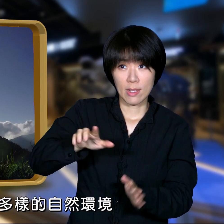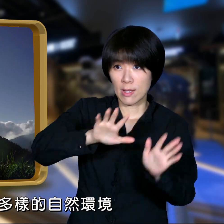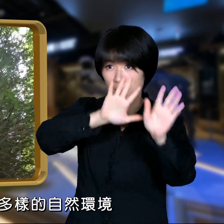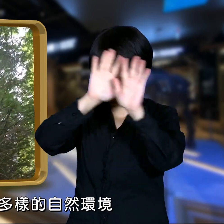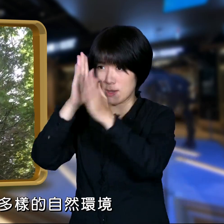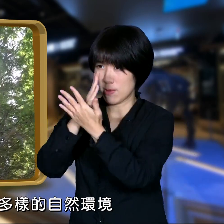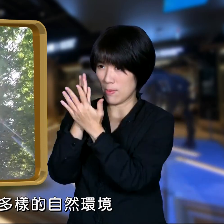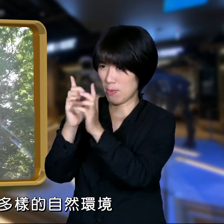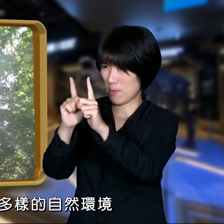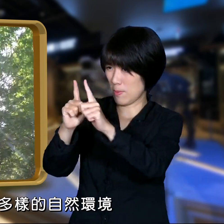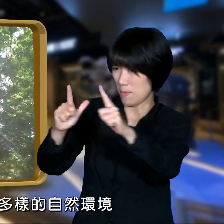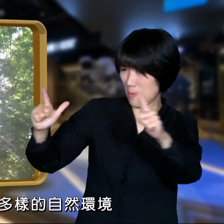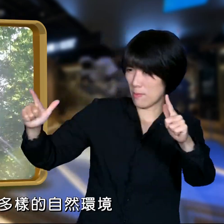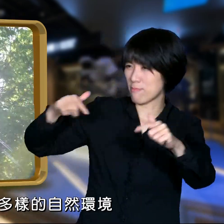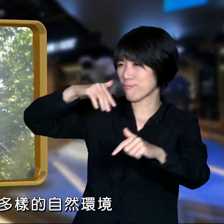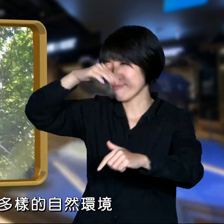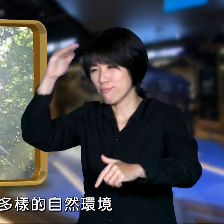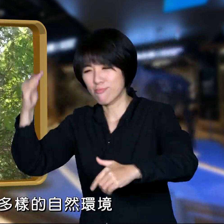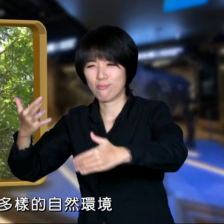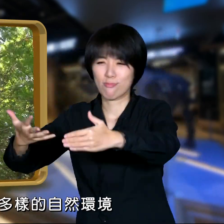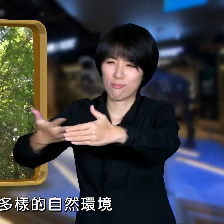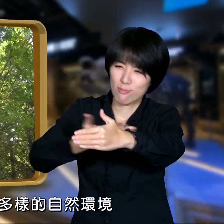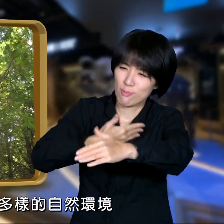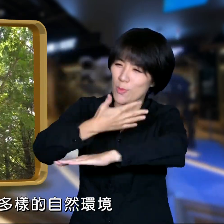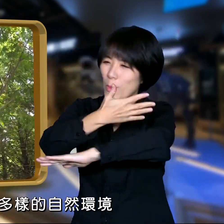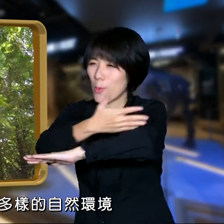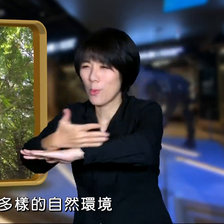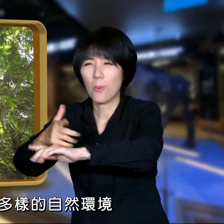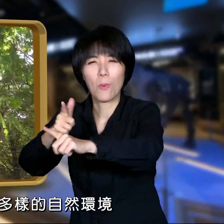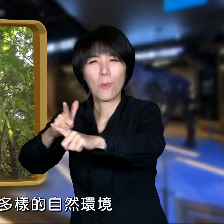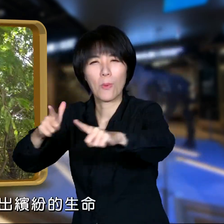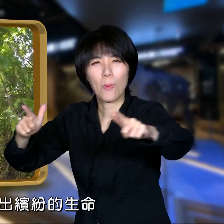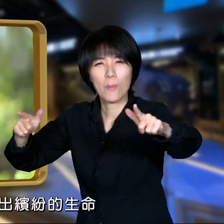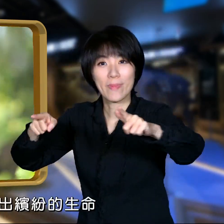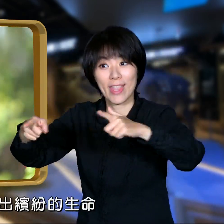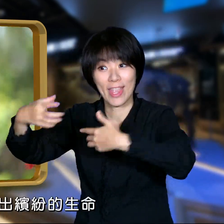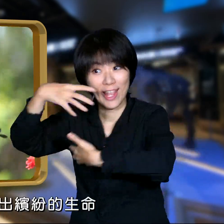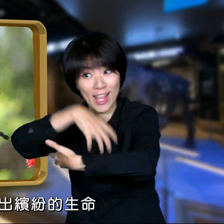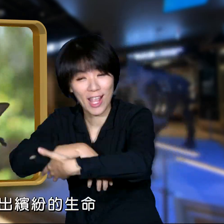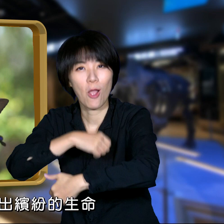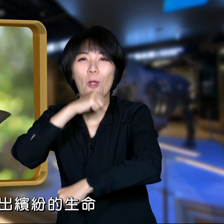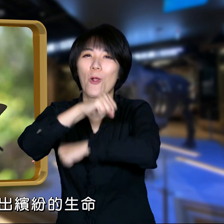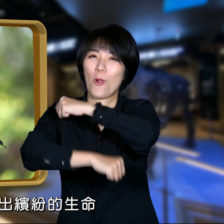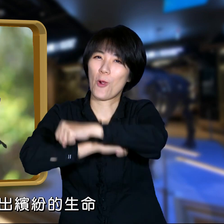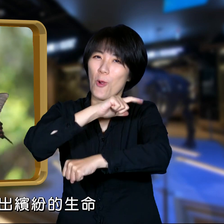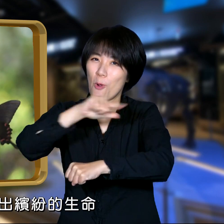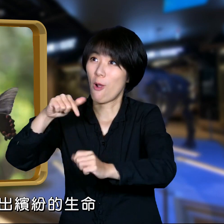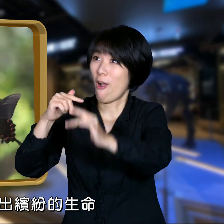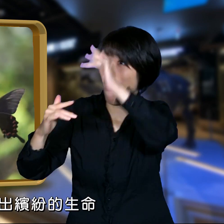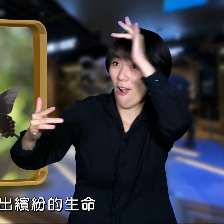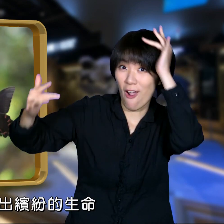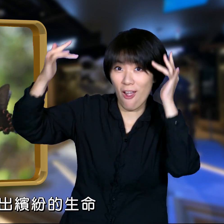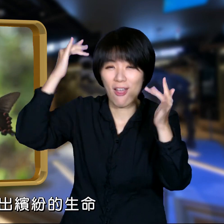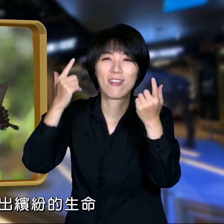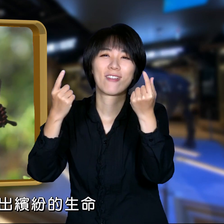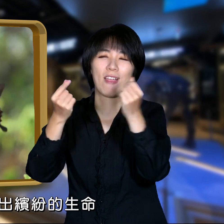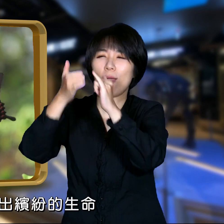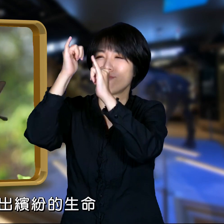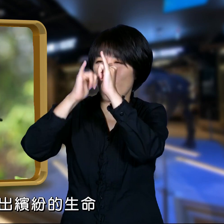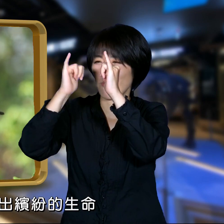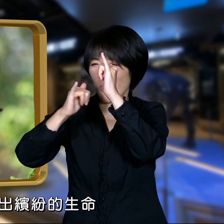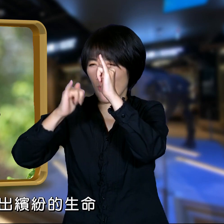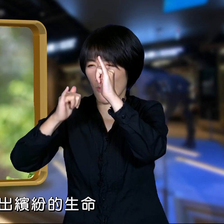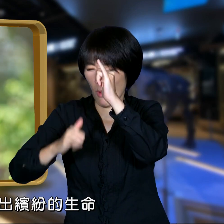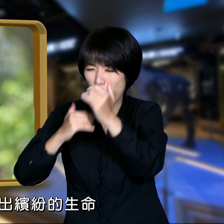不但形成多样的自然环境，也孕育出缤纷的生命。